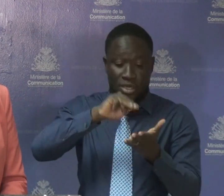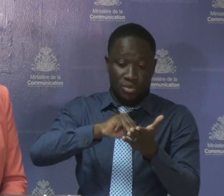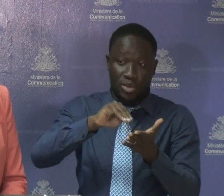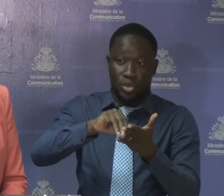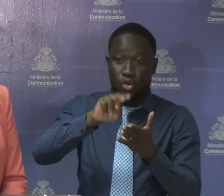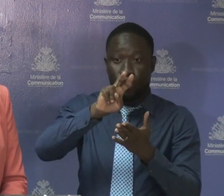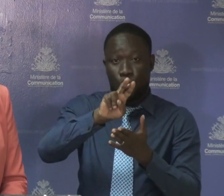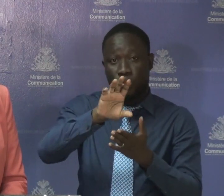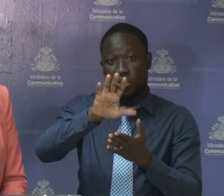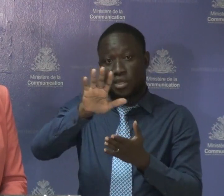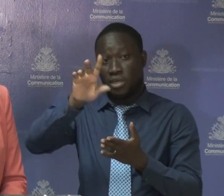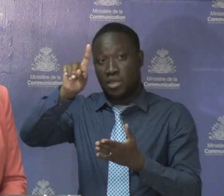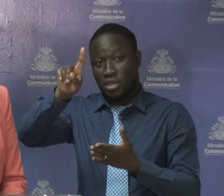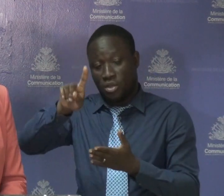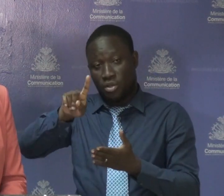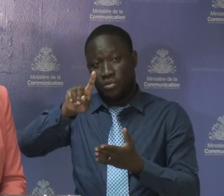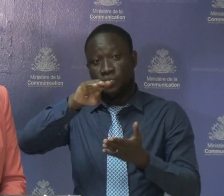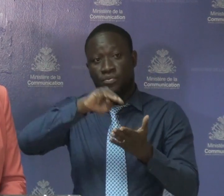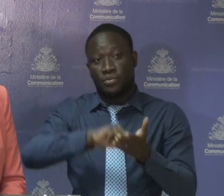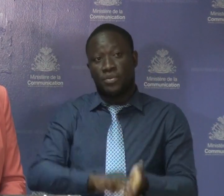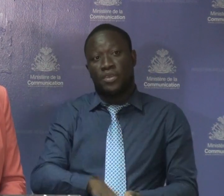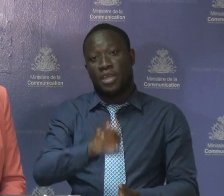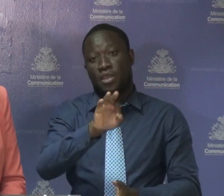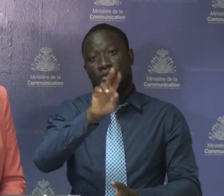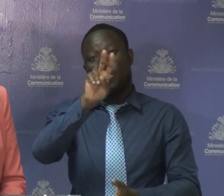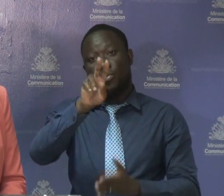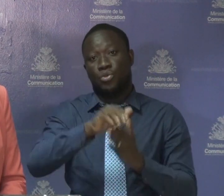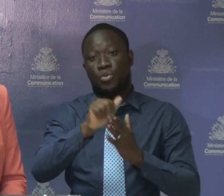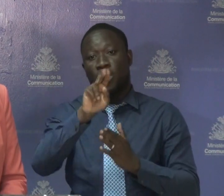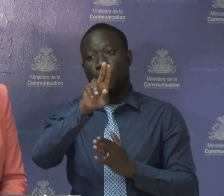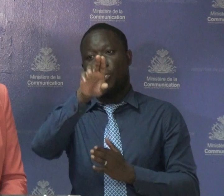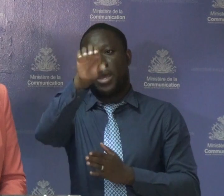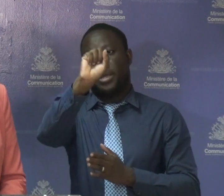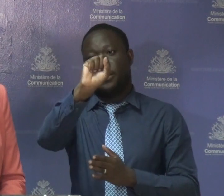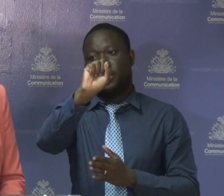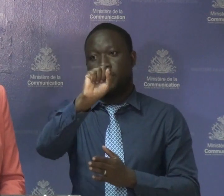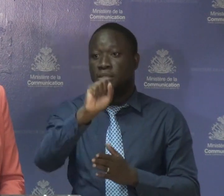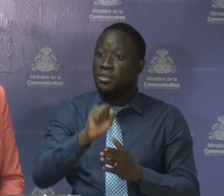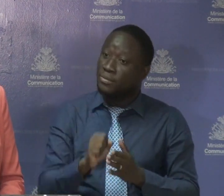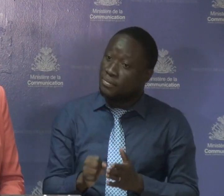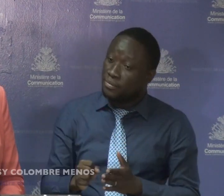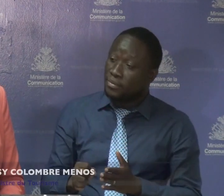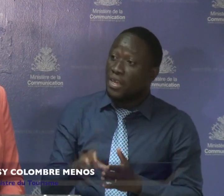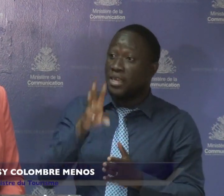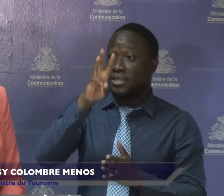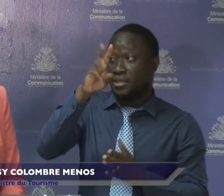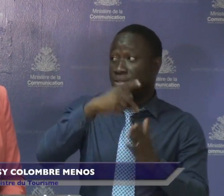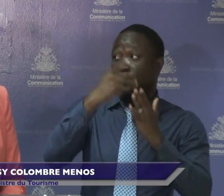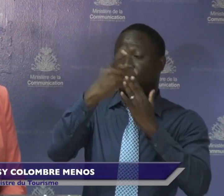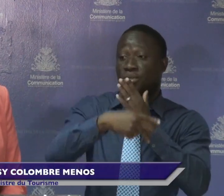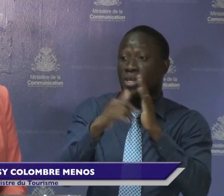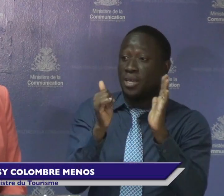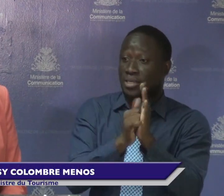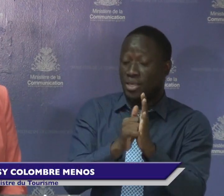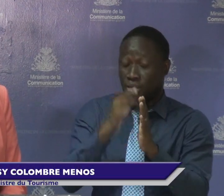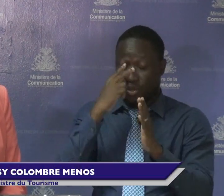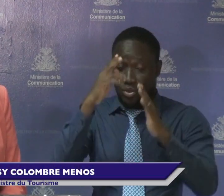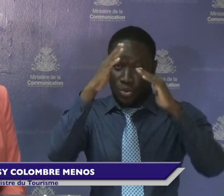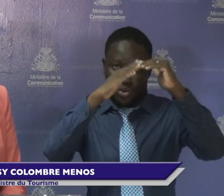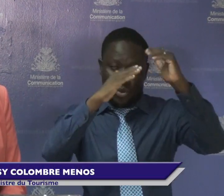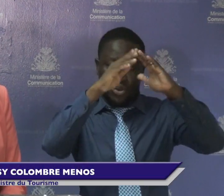35 251 092 dollars américains. Et ces six projets d'hôtels devaient avoir la construction de